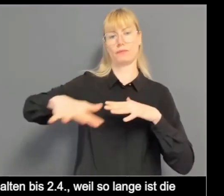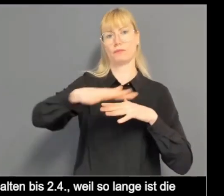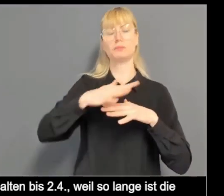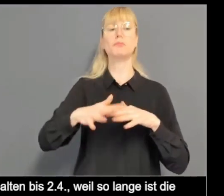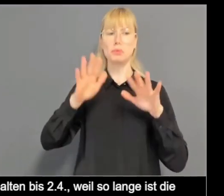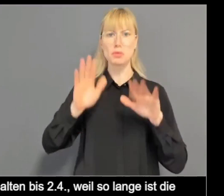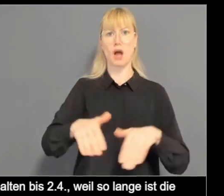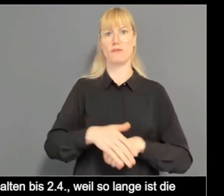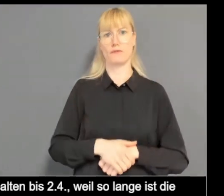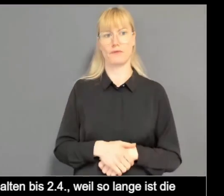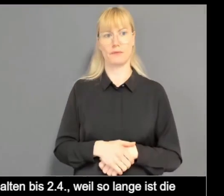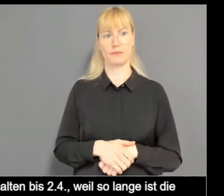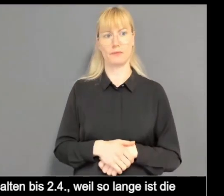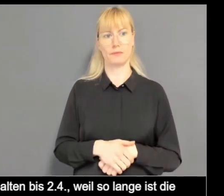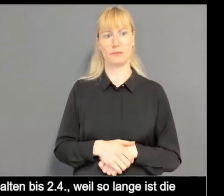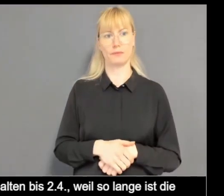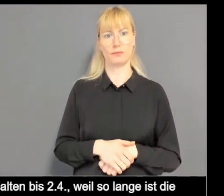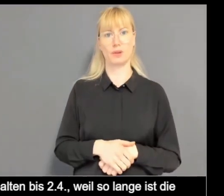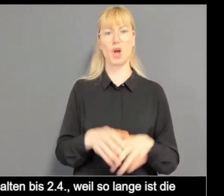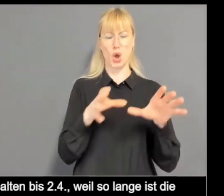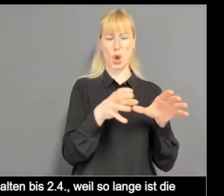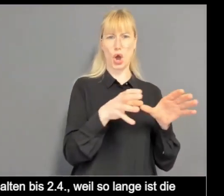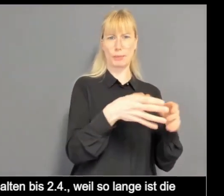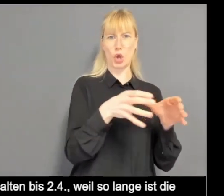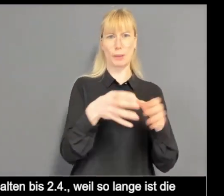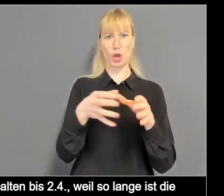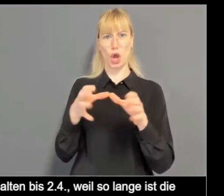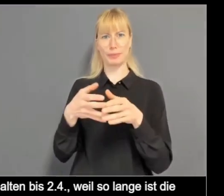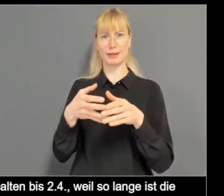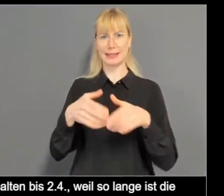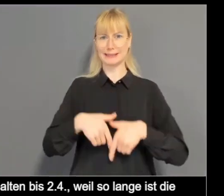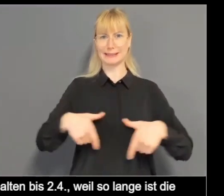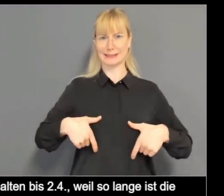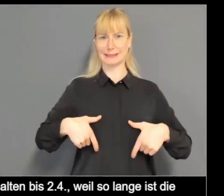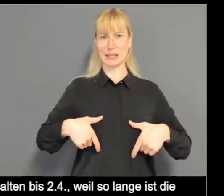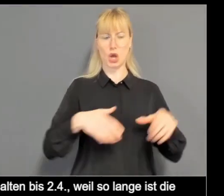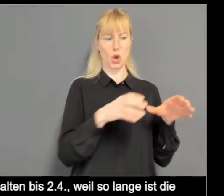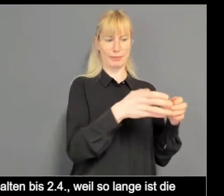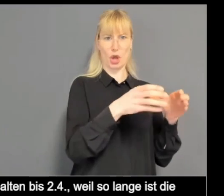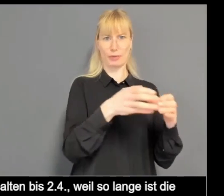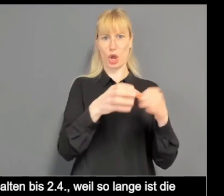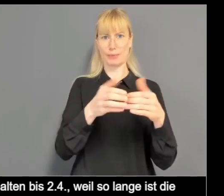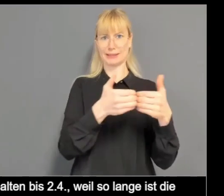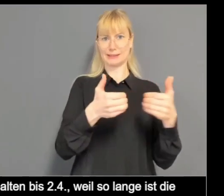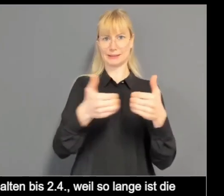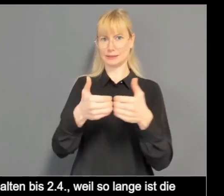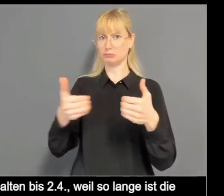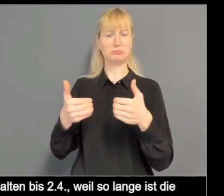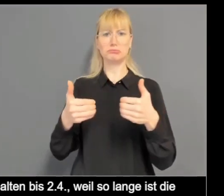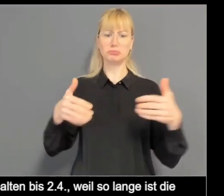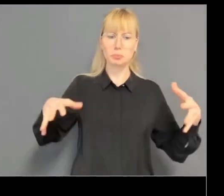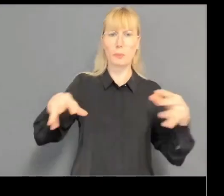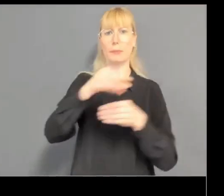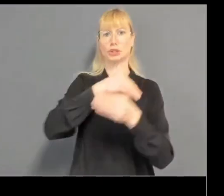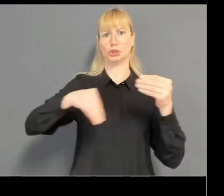und Konsumverbot, das angeordnet werden konnte an öffentlichen Plätzen, fällt weg. Und es fällt weg die Verpflichtung zu festen Gruppen in den